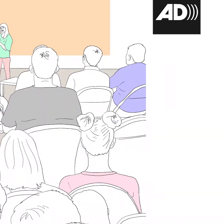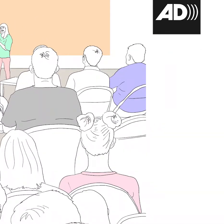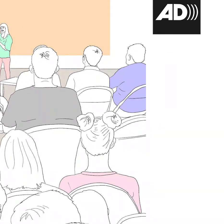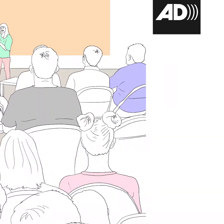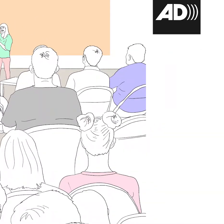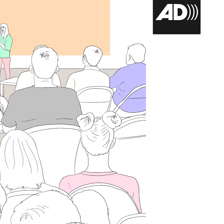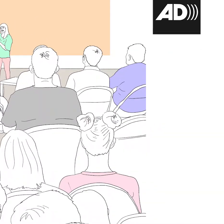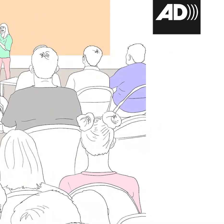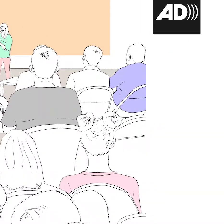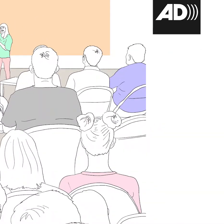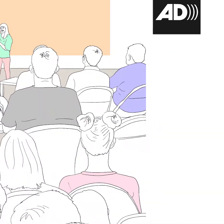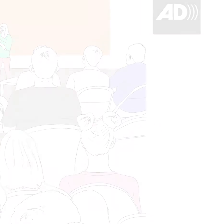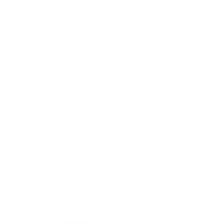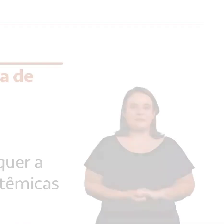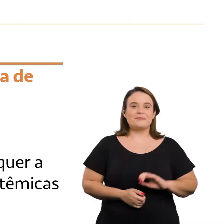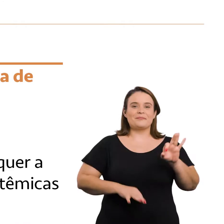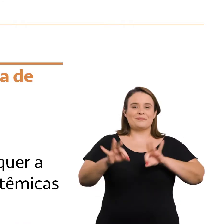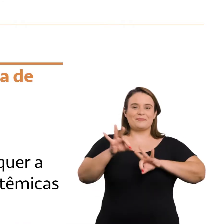de sinais.